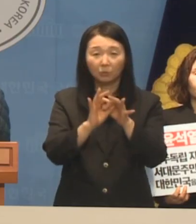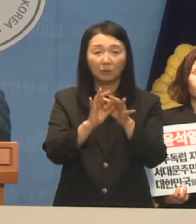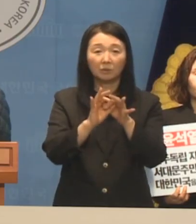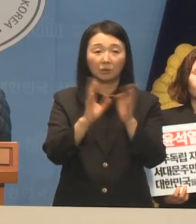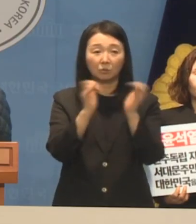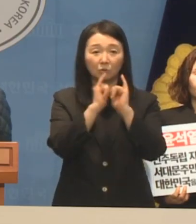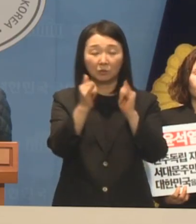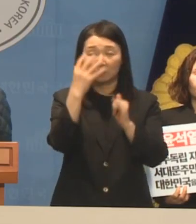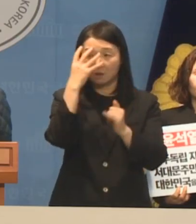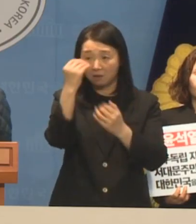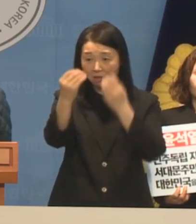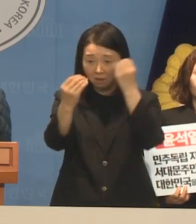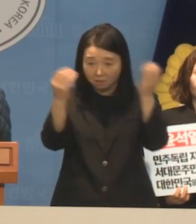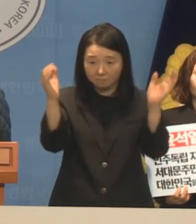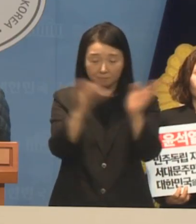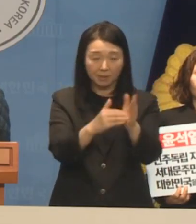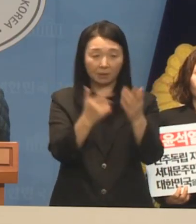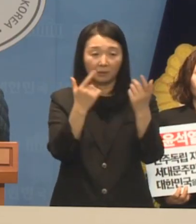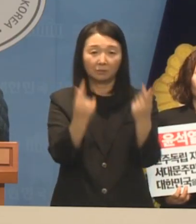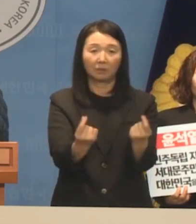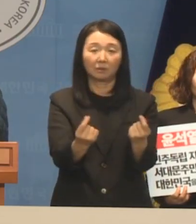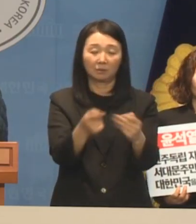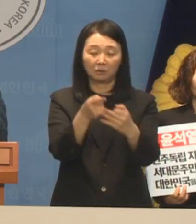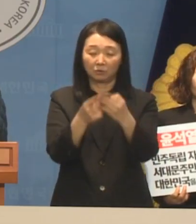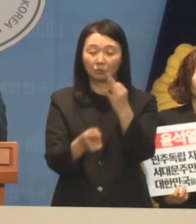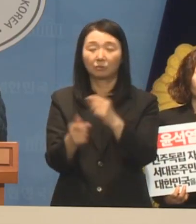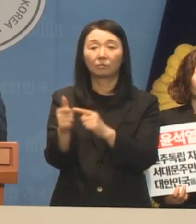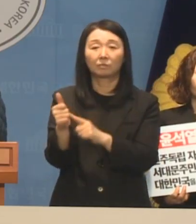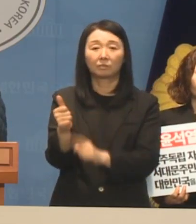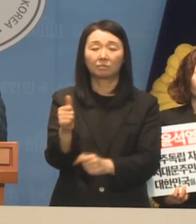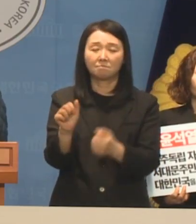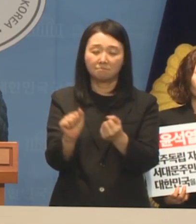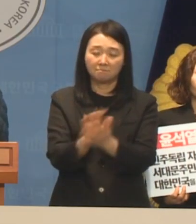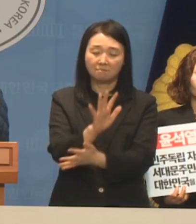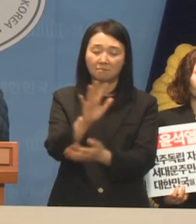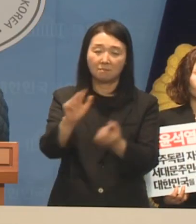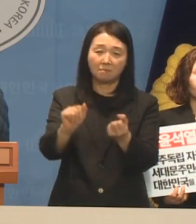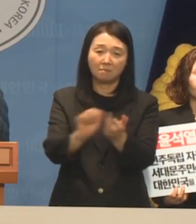수많은 국민들이 바라보았듯이 윤석열의